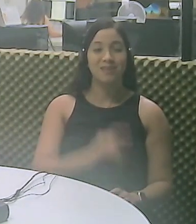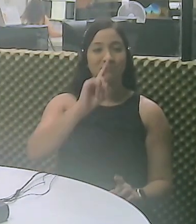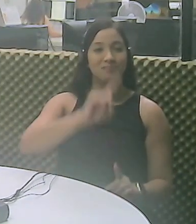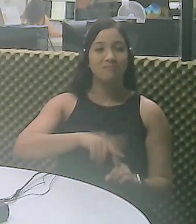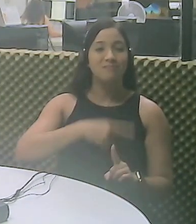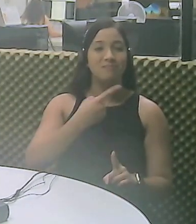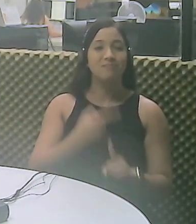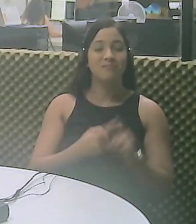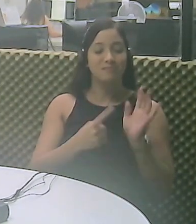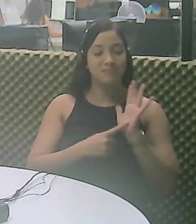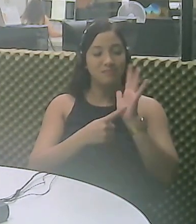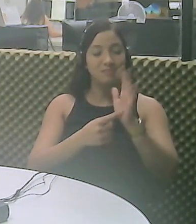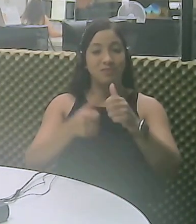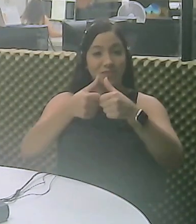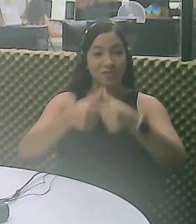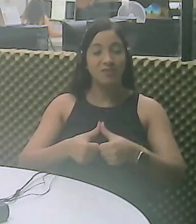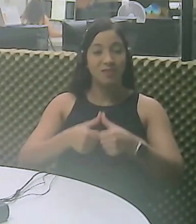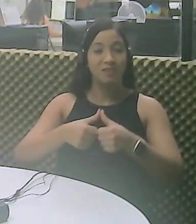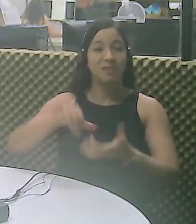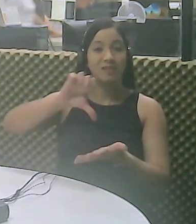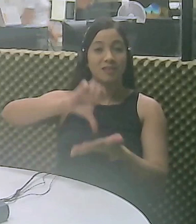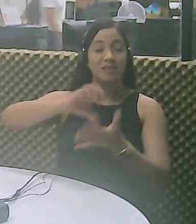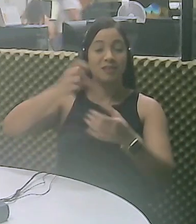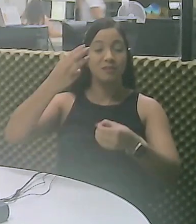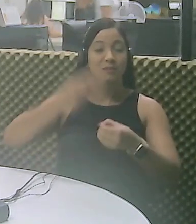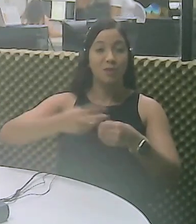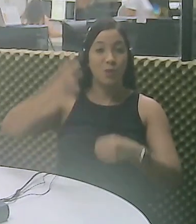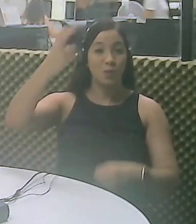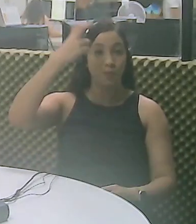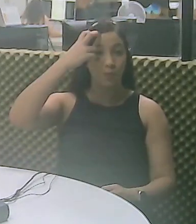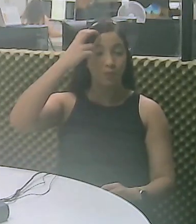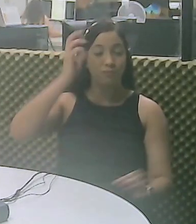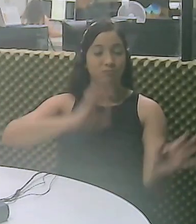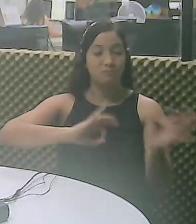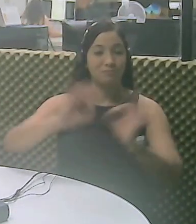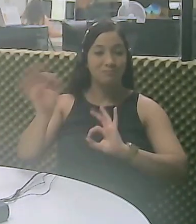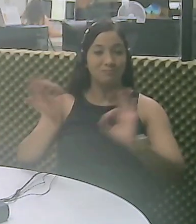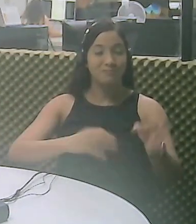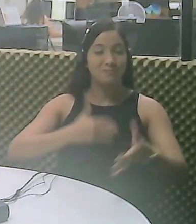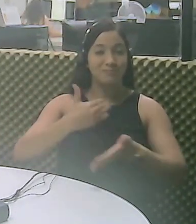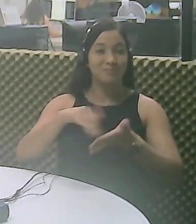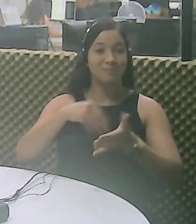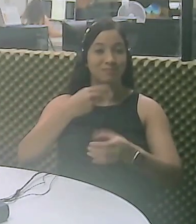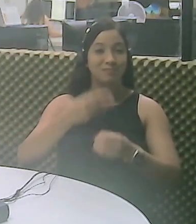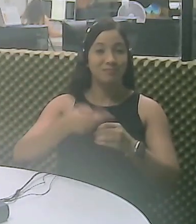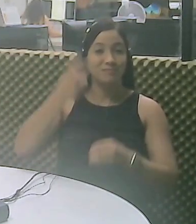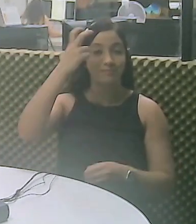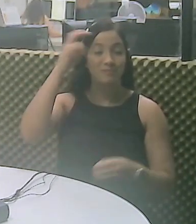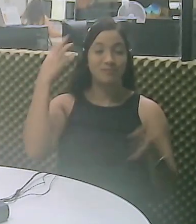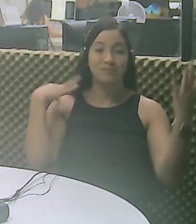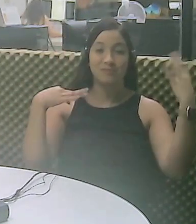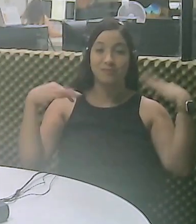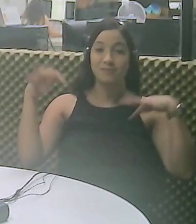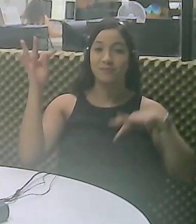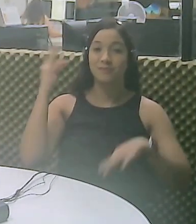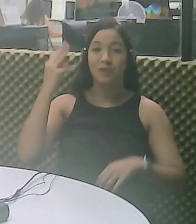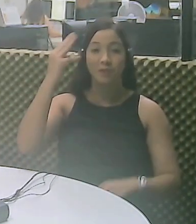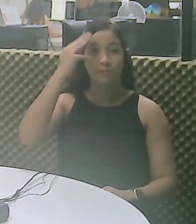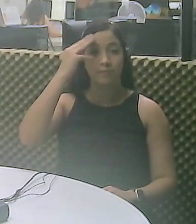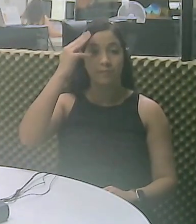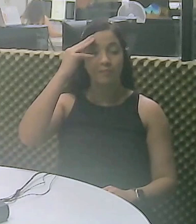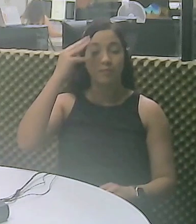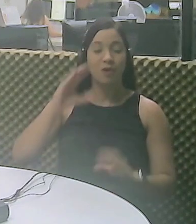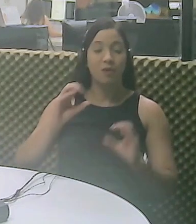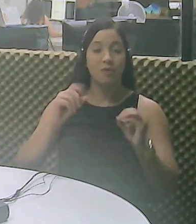exposição permanente está em destaque no Centro Municipal de Cultura. Organizada pela Secretaria Municipal de Cultura e Turismo, Memorial da